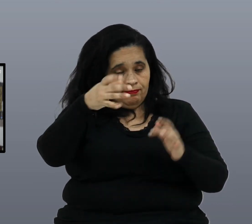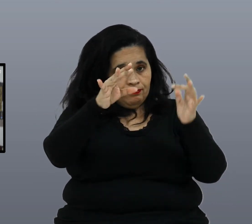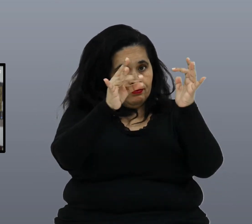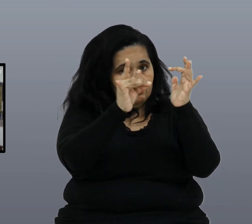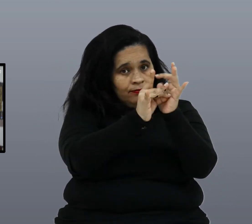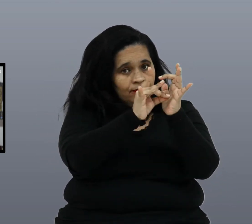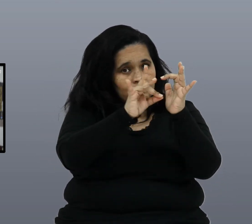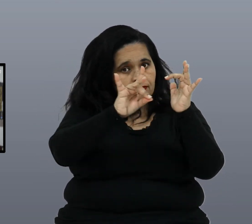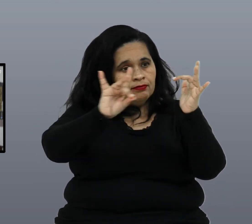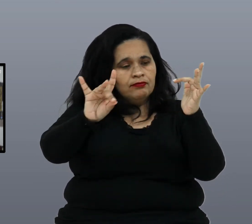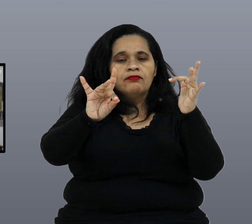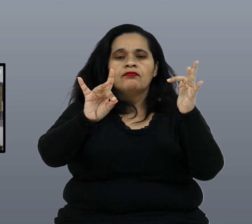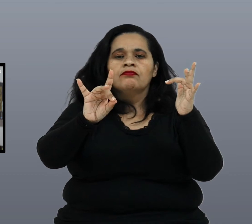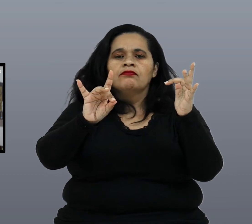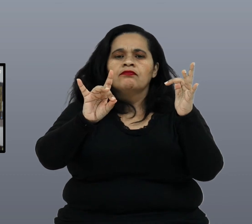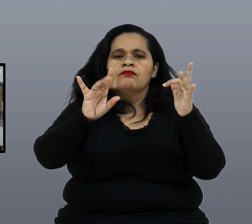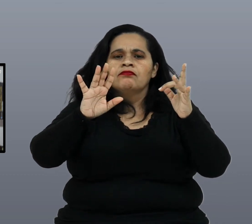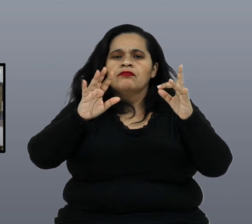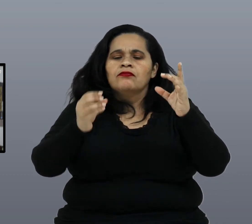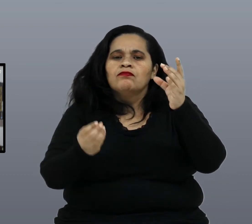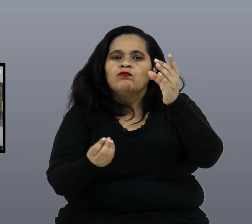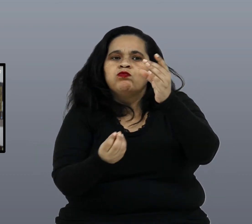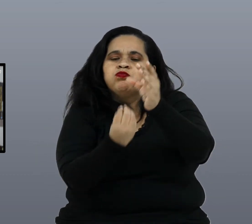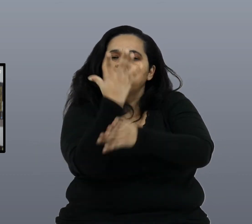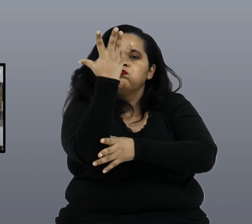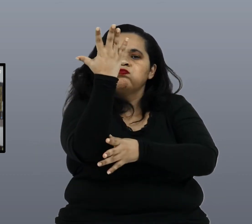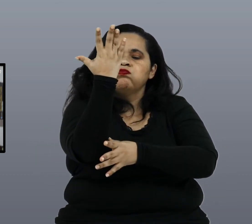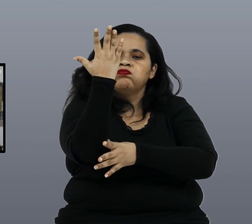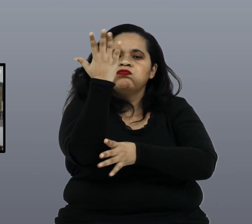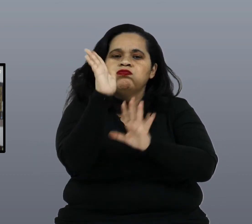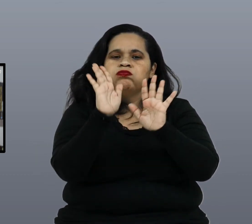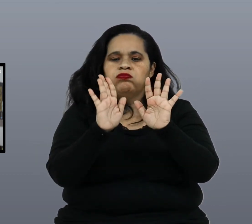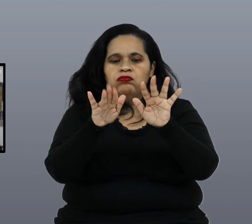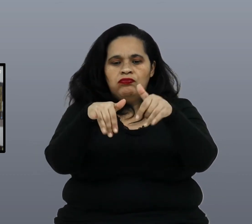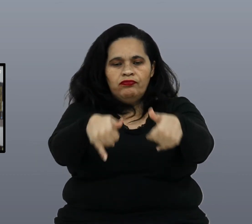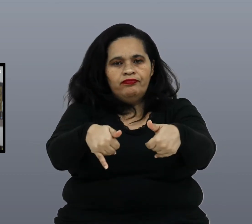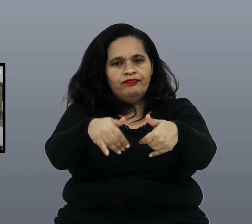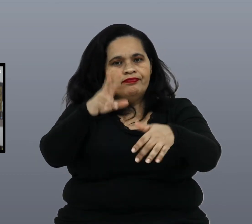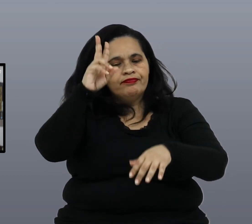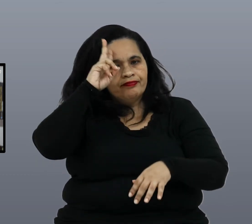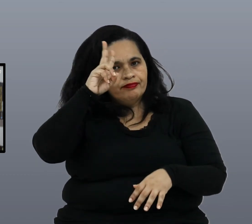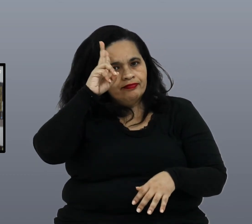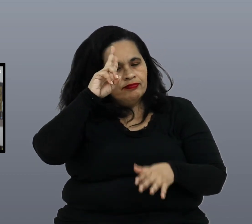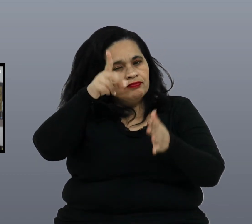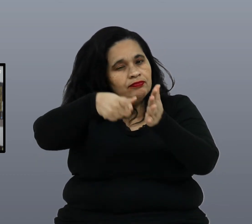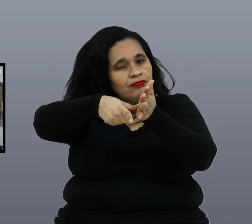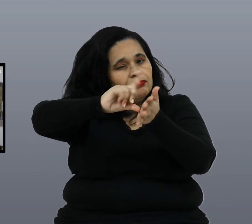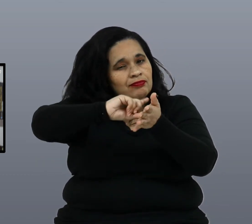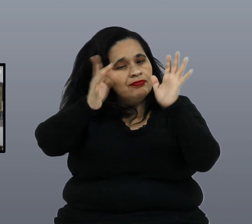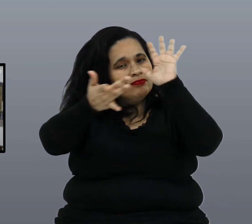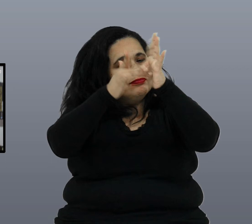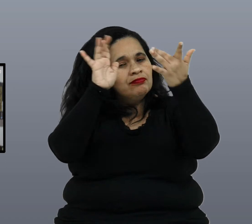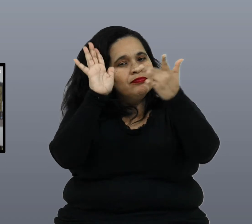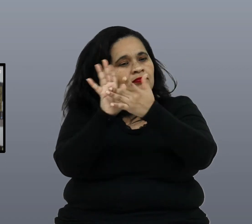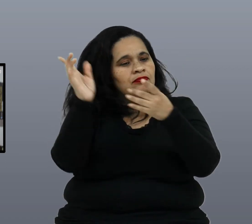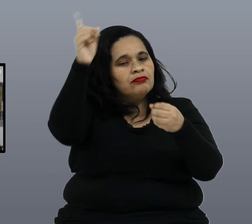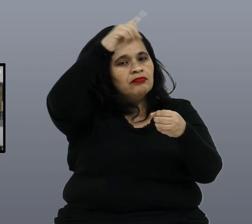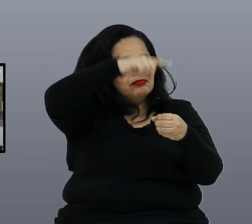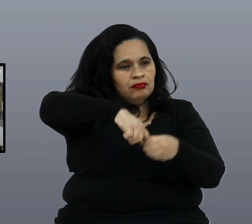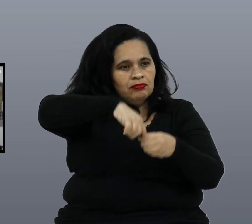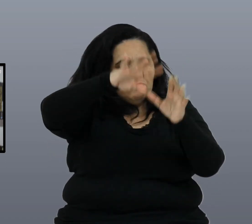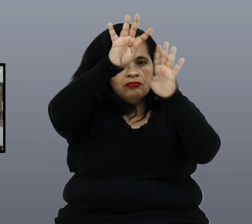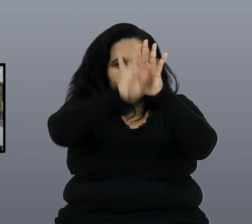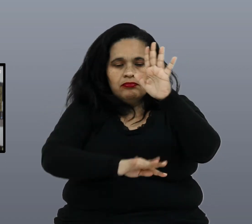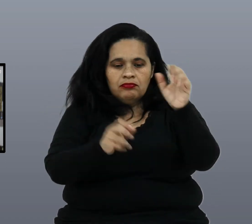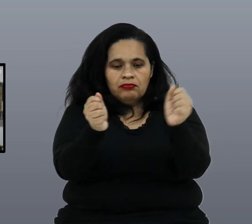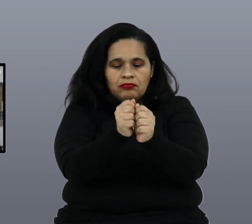anticristo escatológico, que vai aparecer lá no final da história, antes da volta de Cristo. E o texto lá de